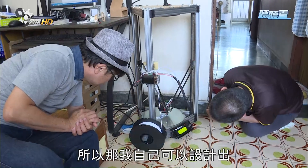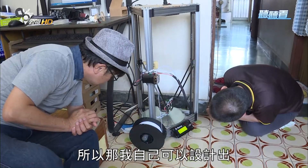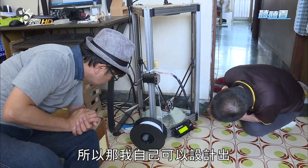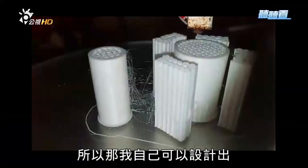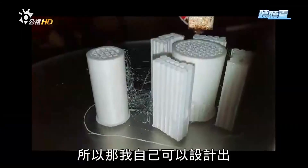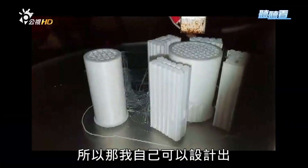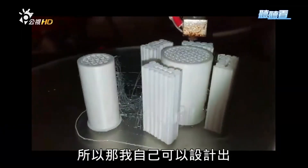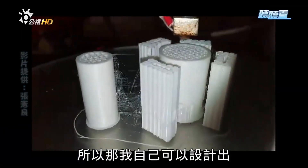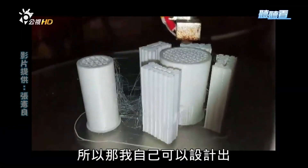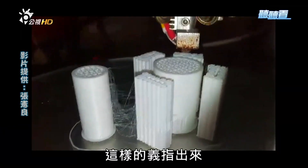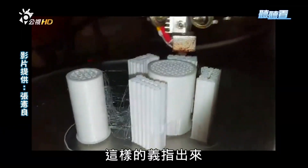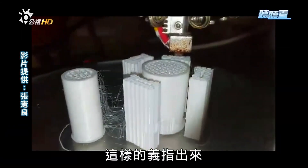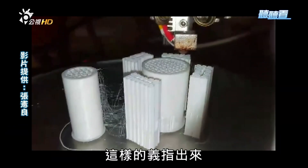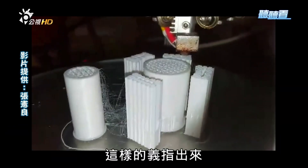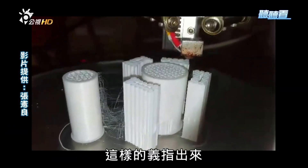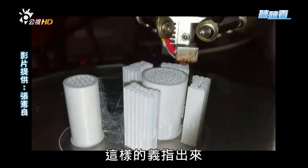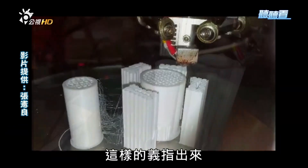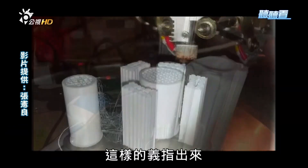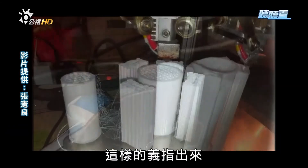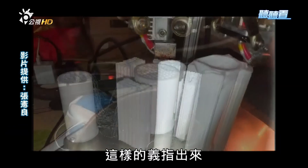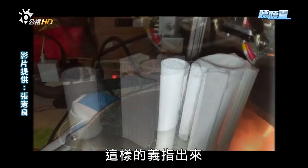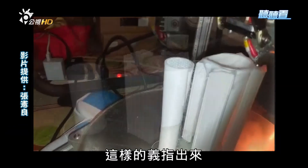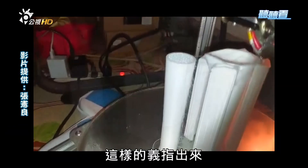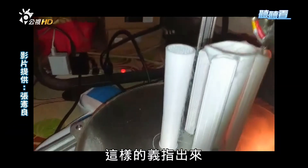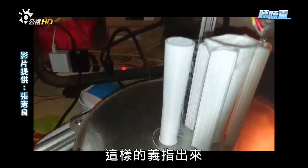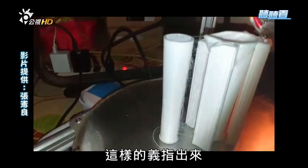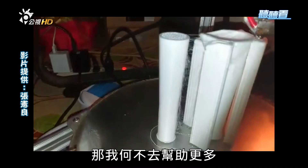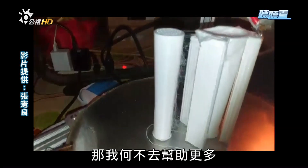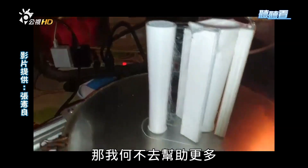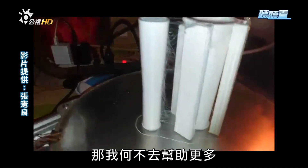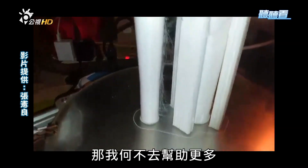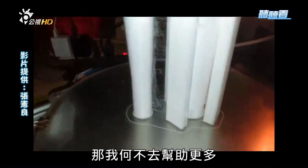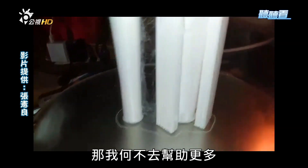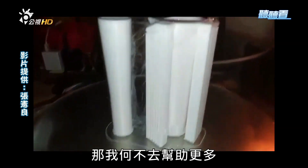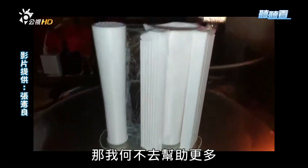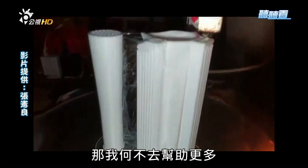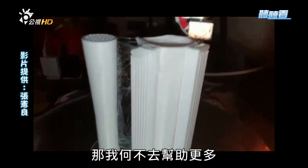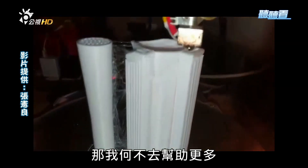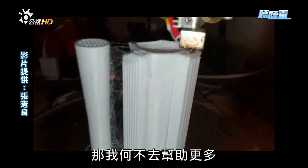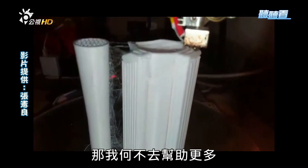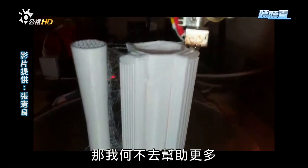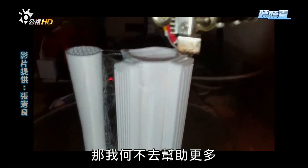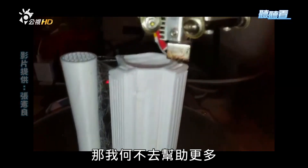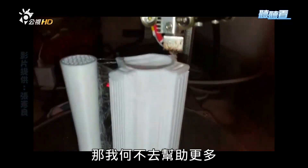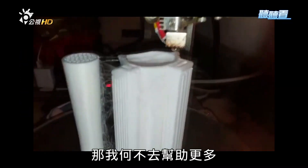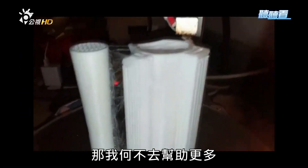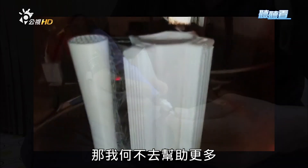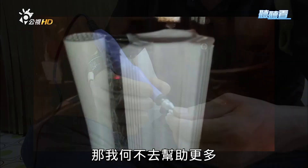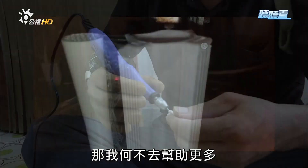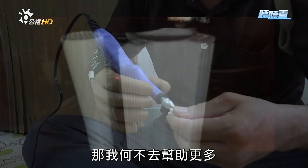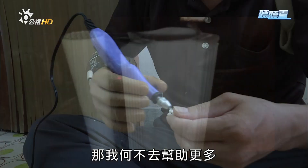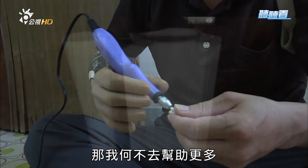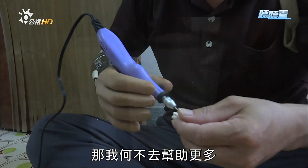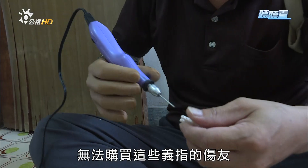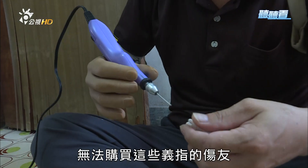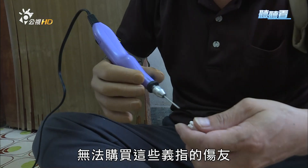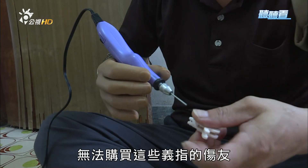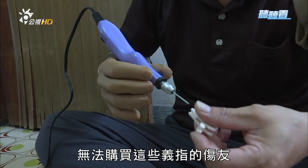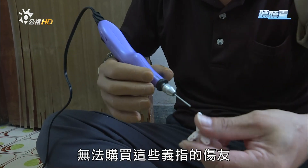我自己可以设计出这样的义纸出来，那我何不去帮助更多无法购买这